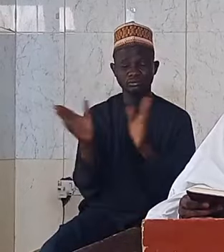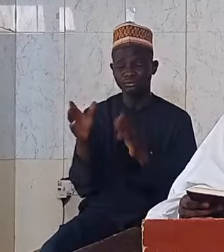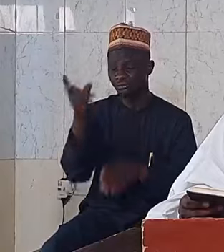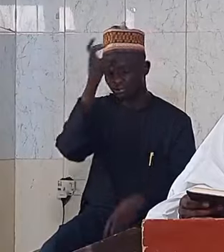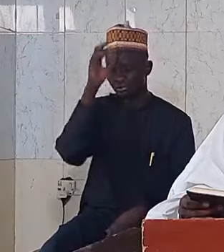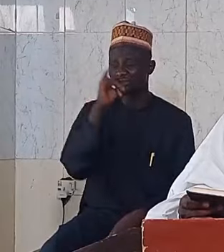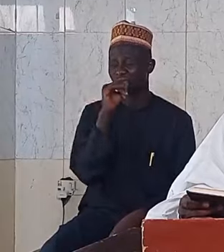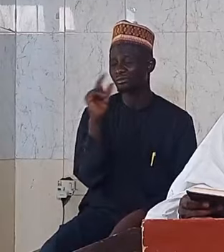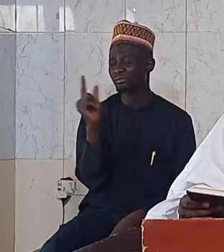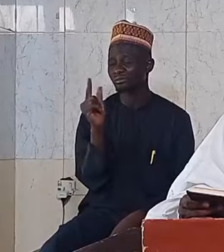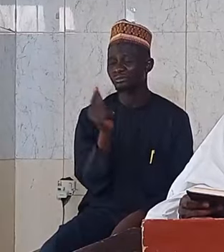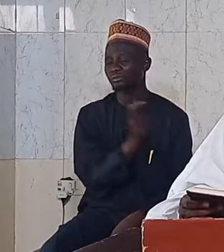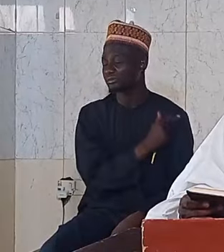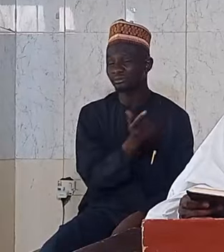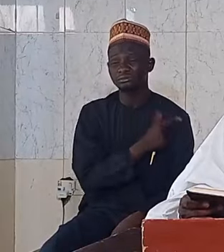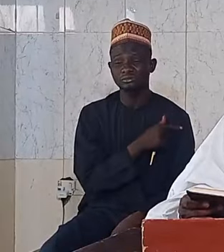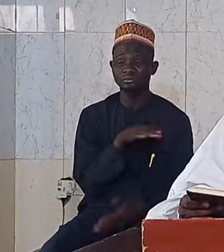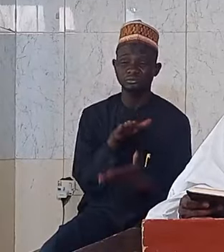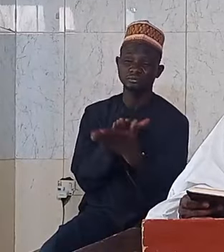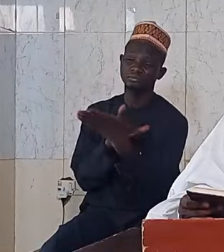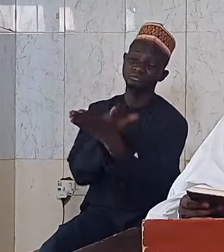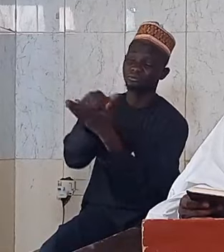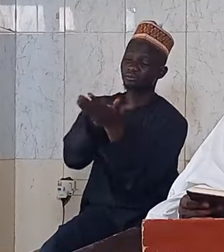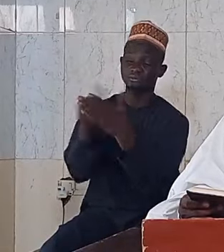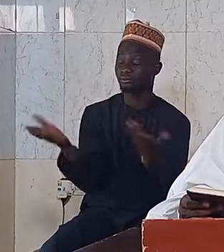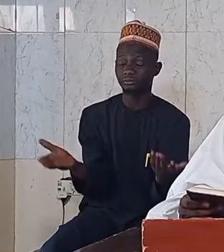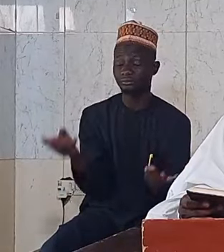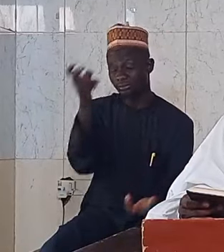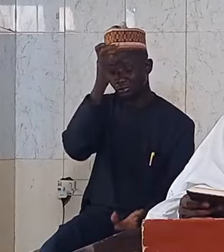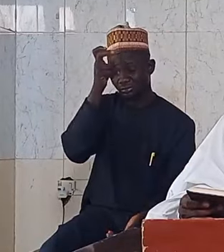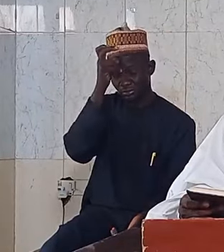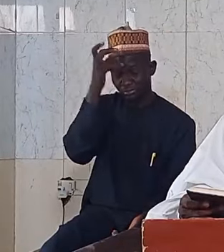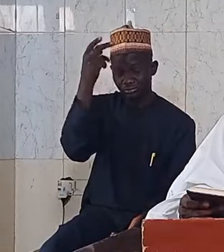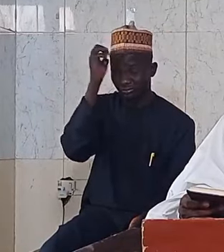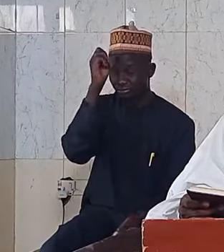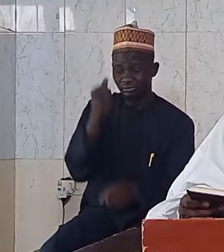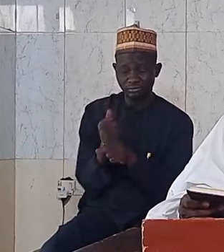zuciya ga mu'minai sai ce shi fa shaydan